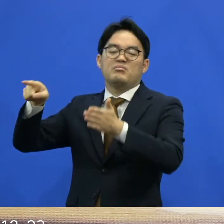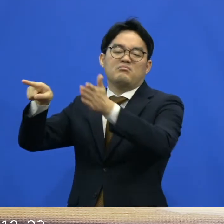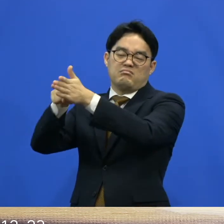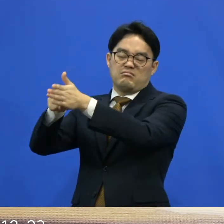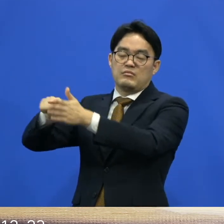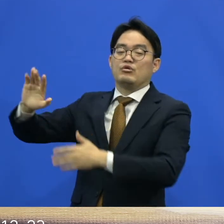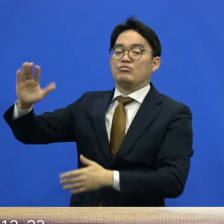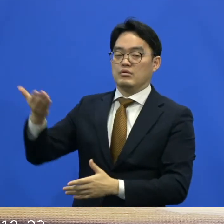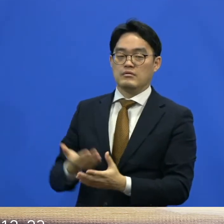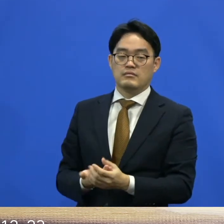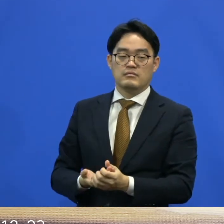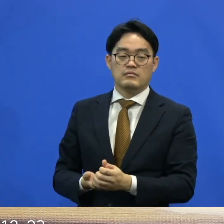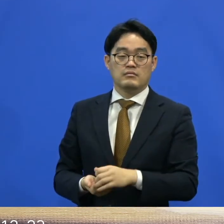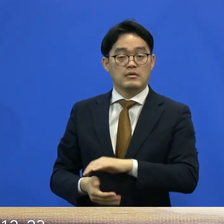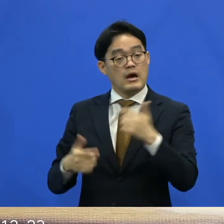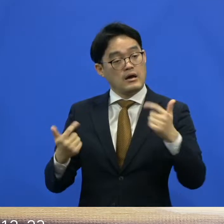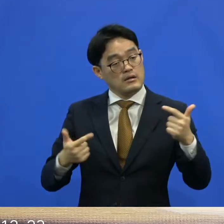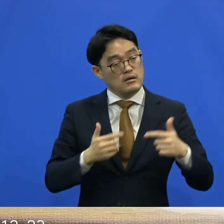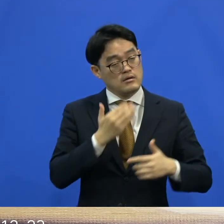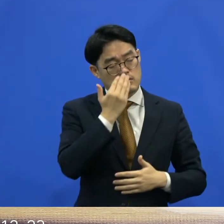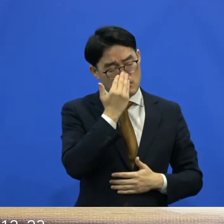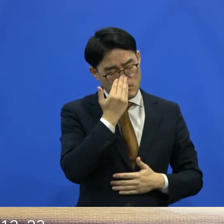우리가 항상 겸손해야 될 이유입니다.